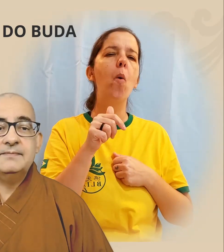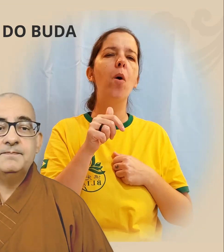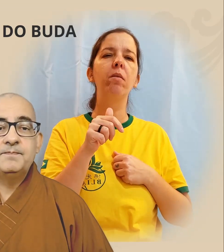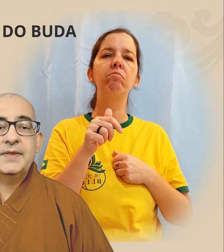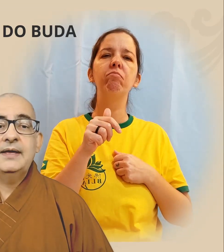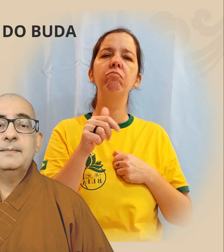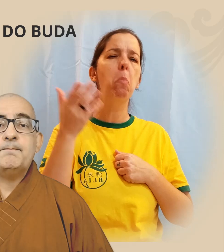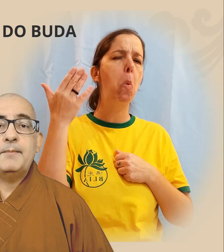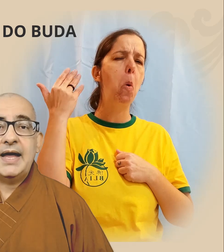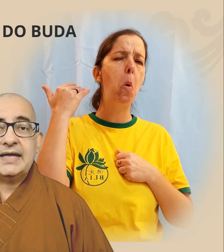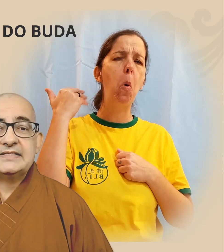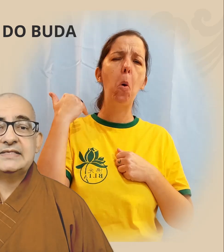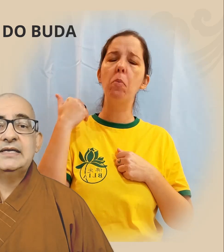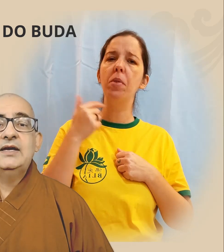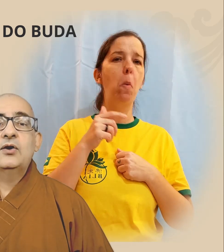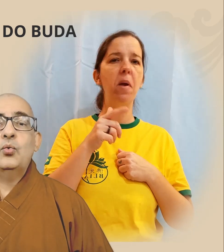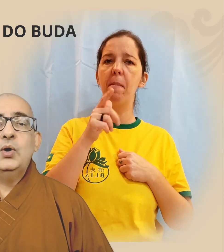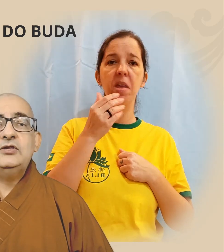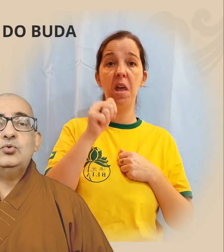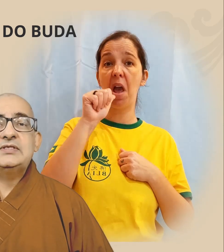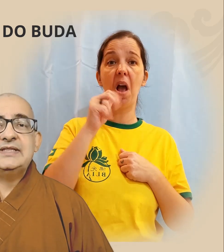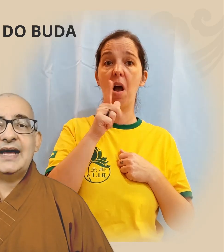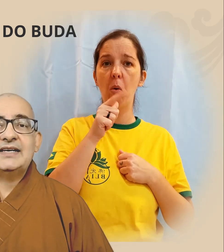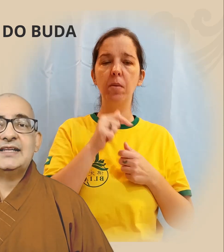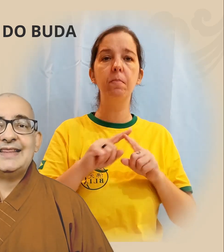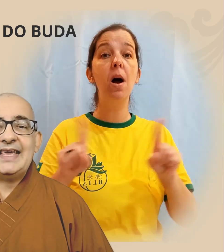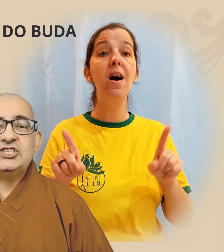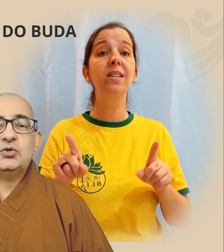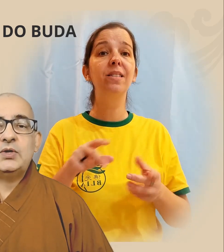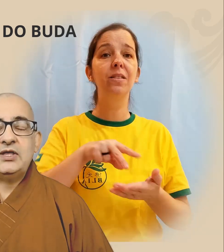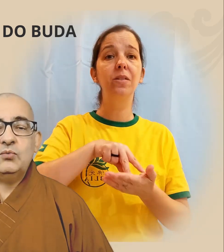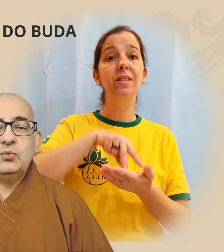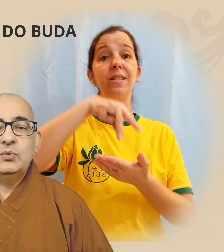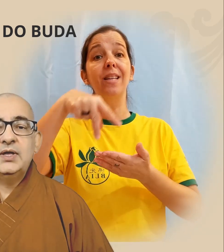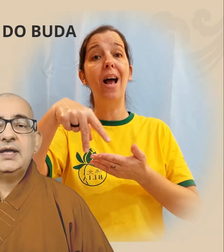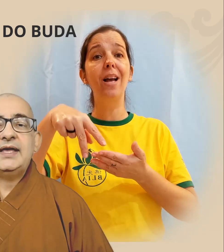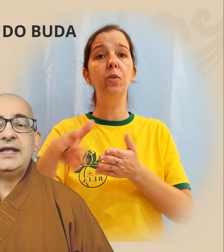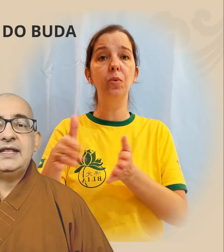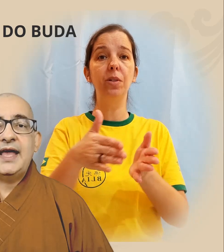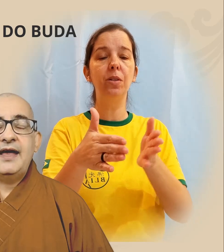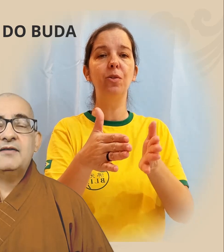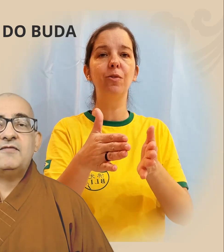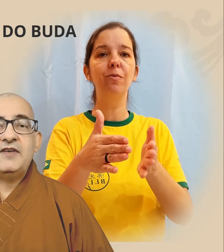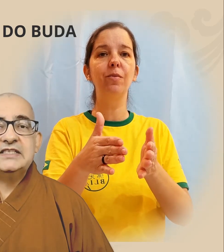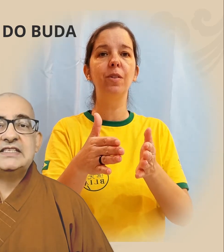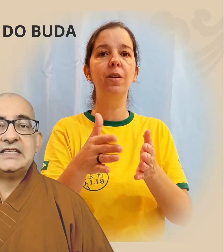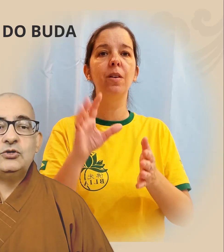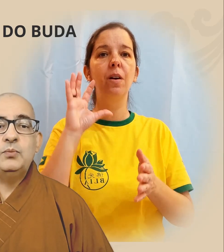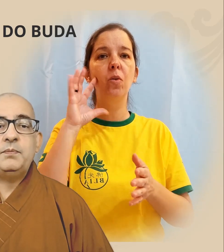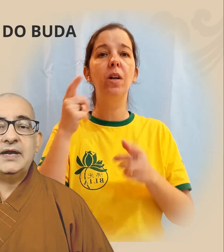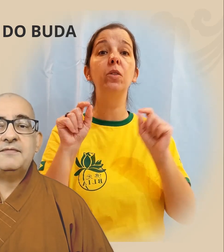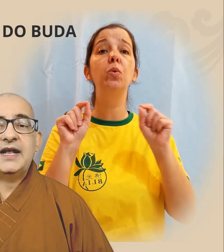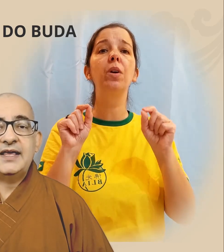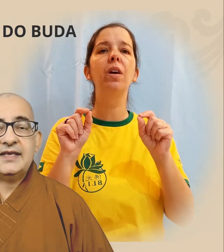fazia. Mas, quando Siddhartha deixa o rio, ele é